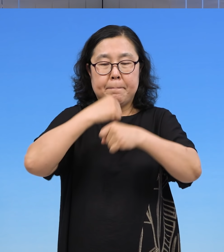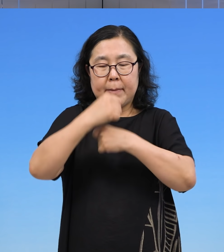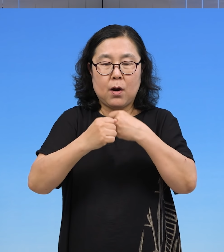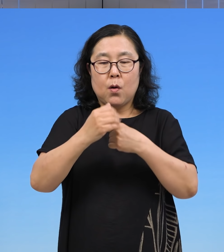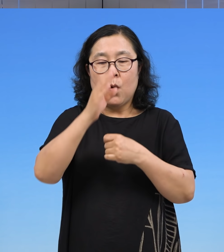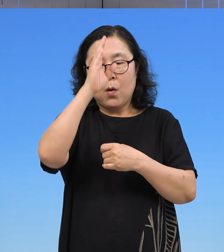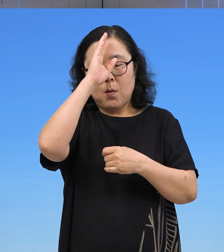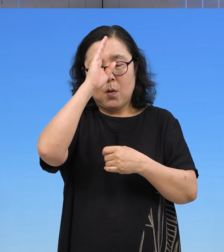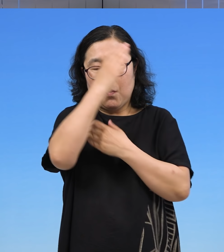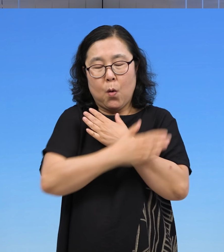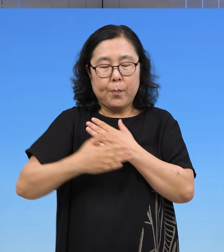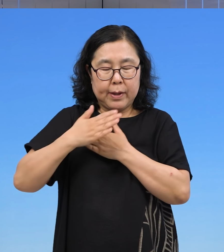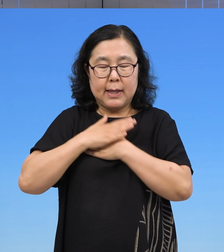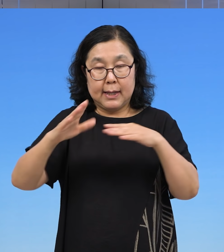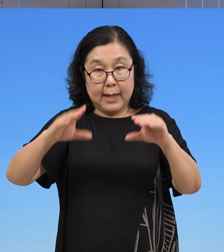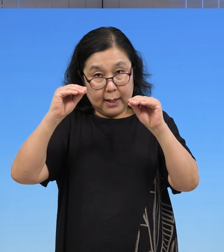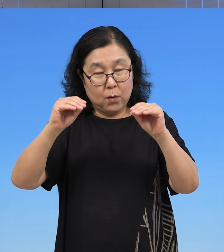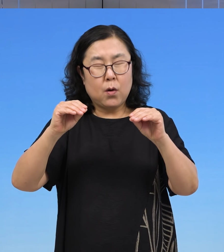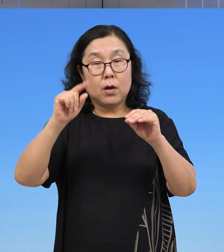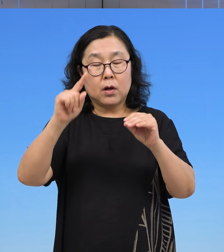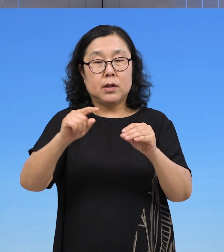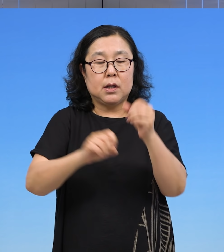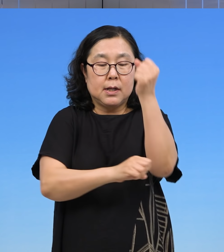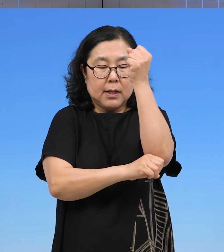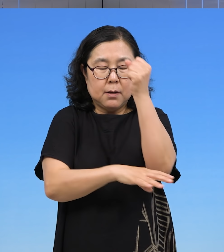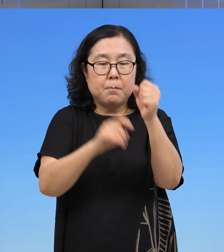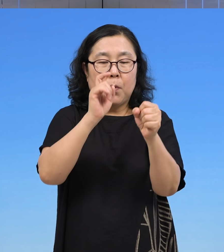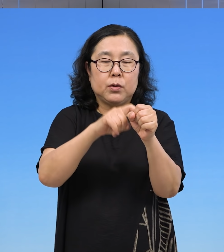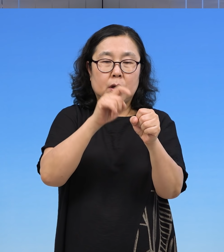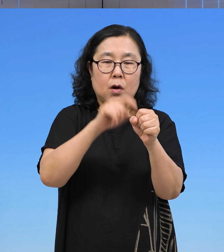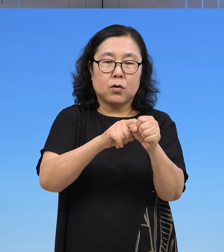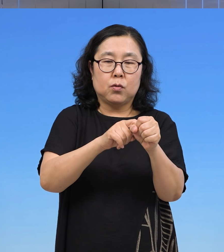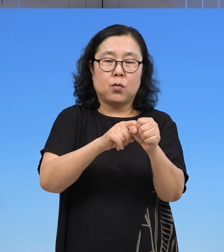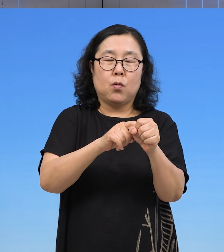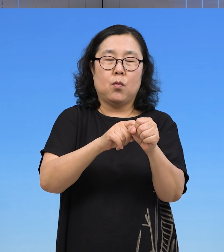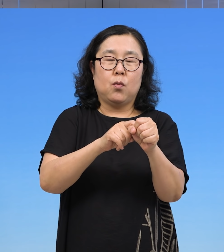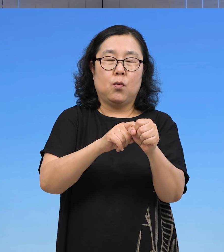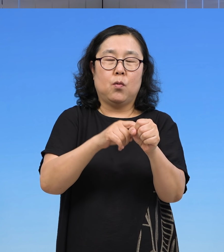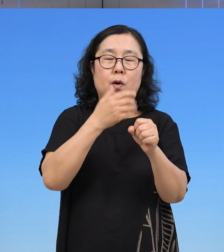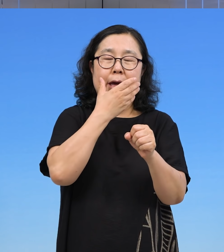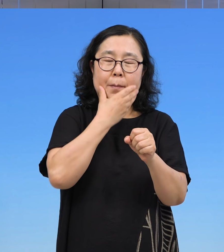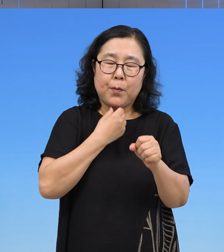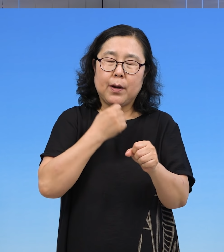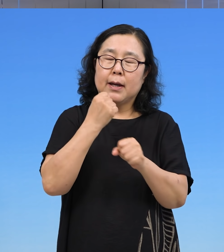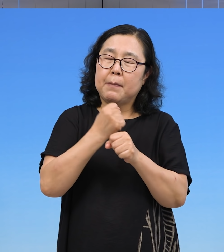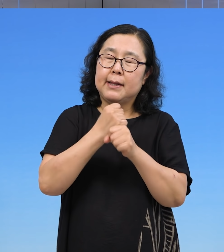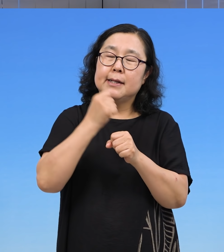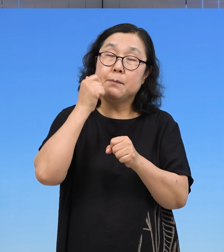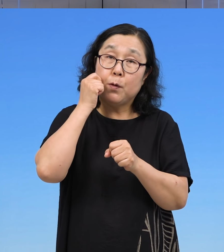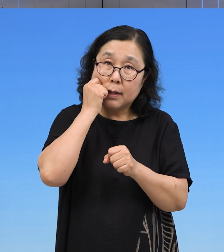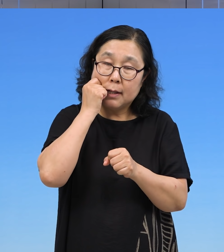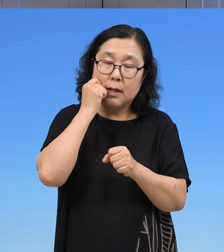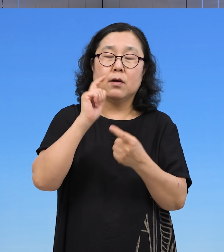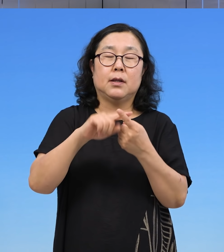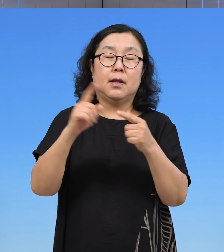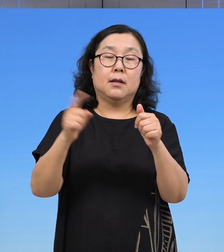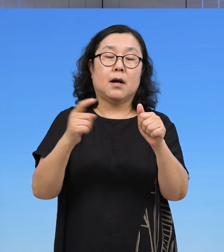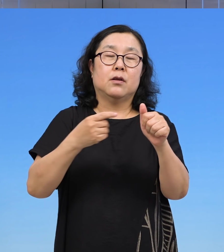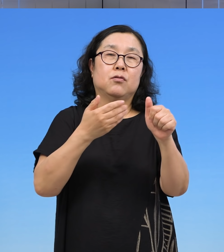육신을 다시 회복한다 하더라도 그게 너를 근원적으로 행복하게 할 수 없단다 이걸 지금 가르쳐 주시는 거예요